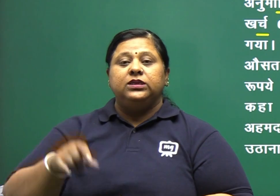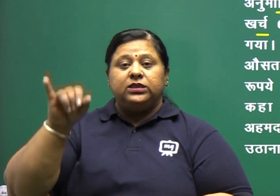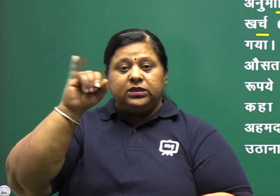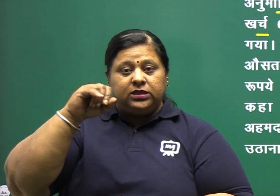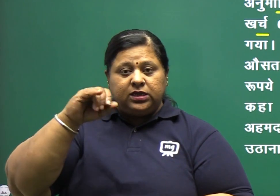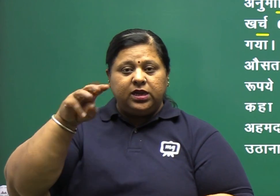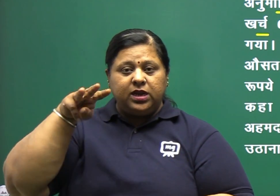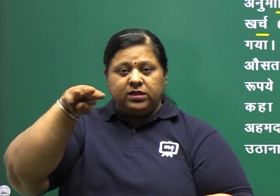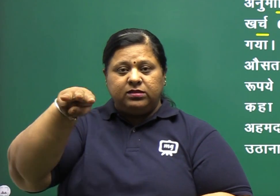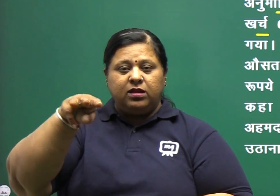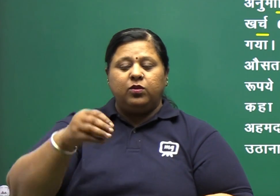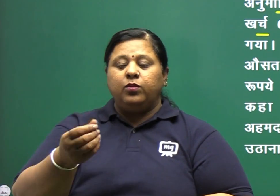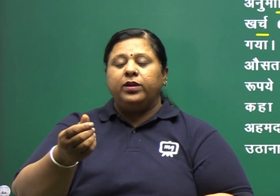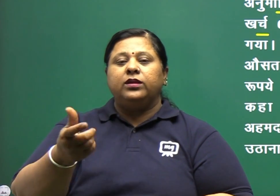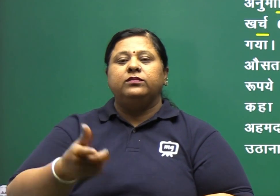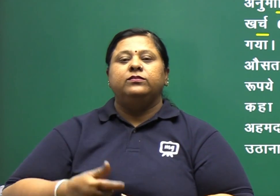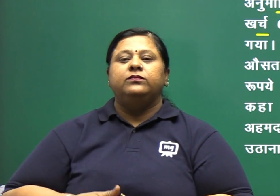6,000 रुपये